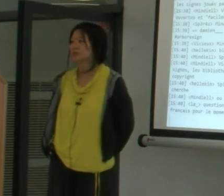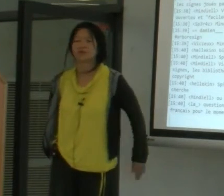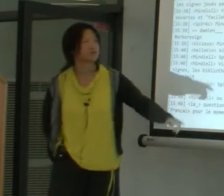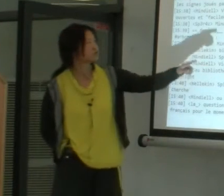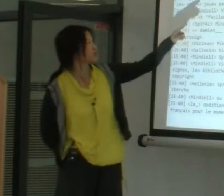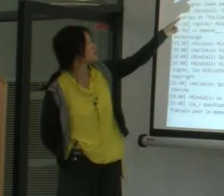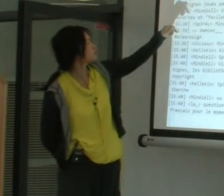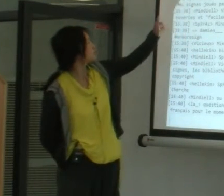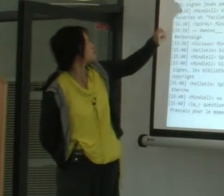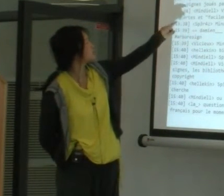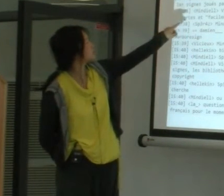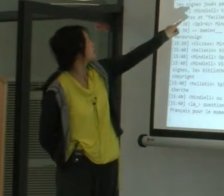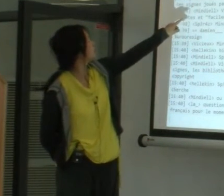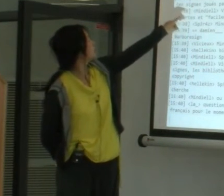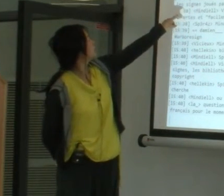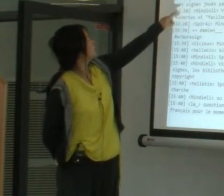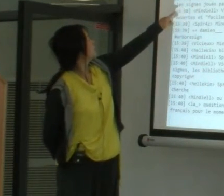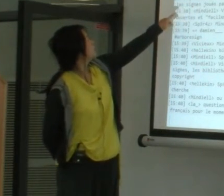Et donc, les questions, ben, ils ont commencé là.